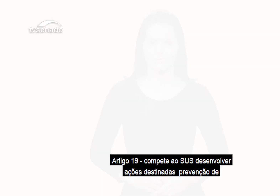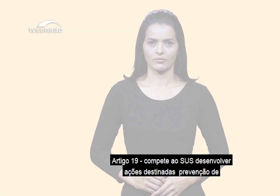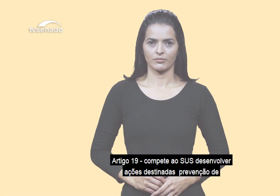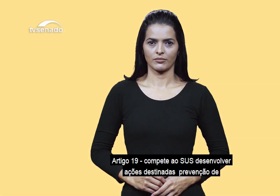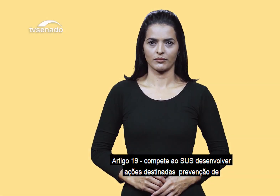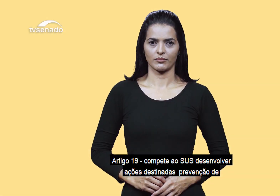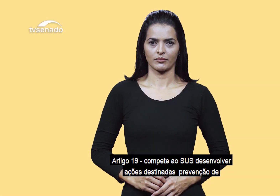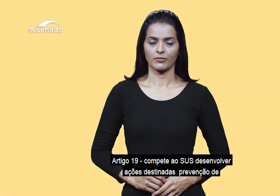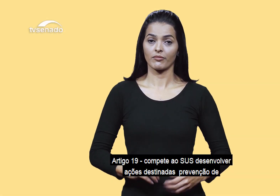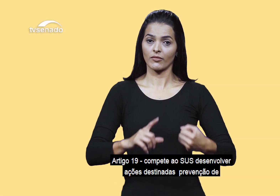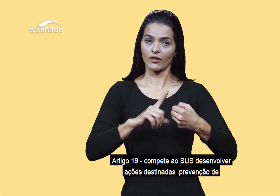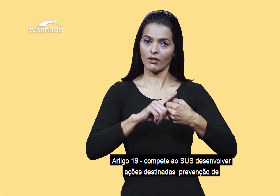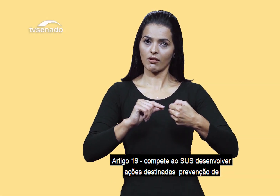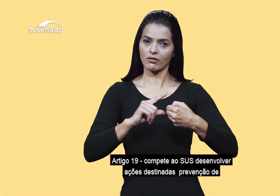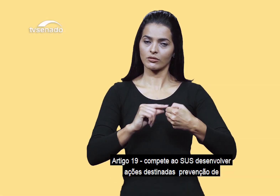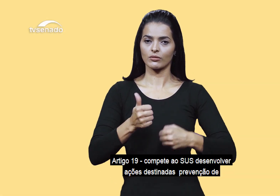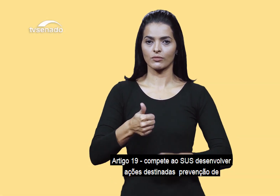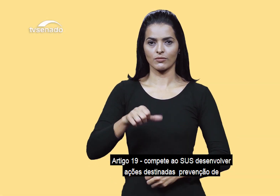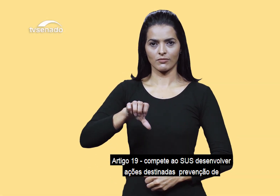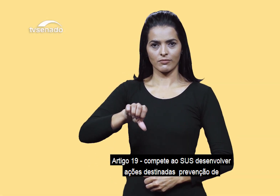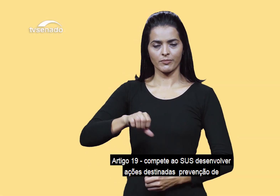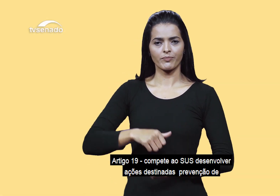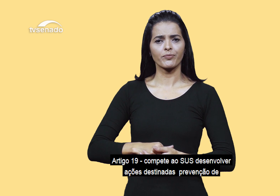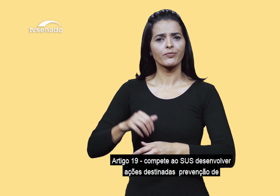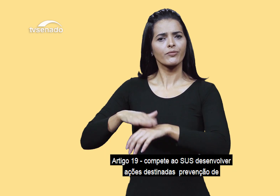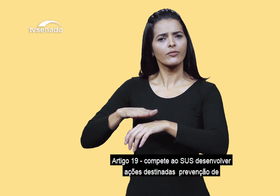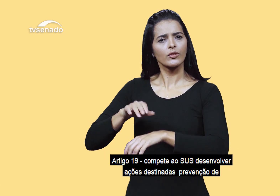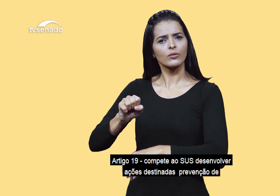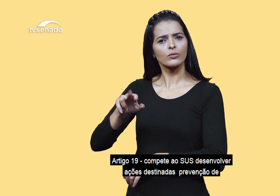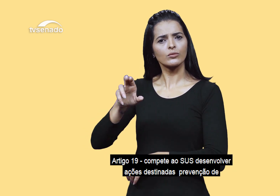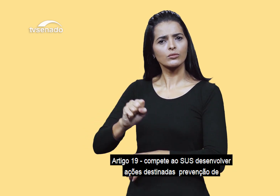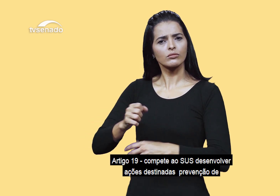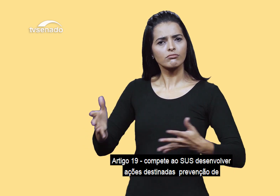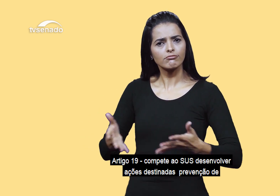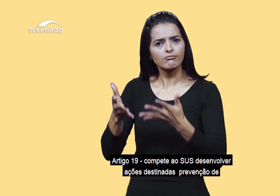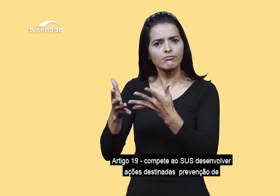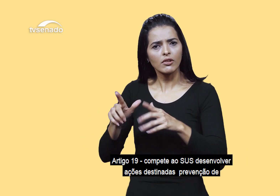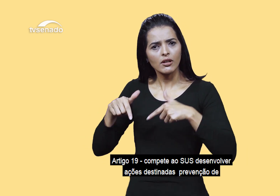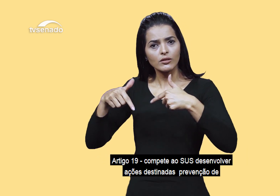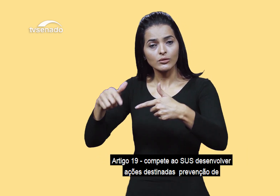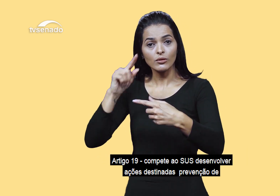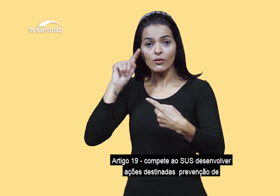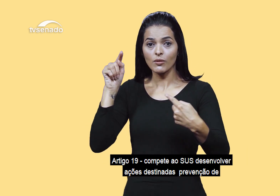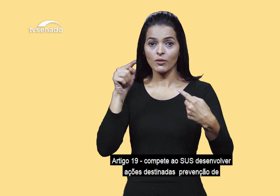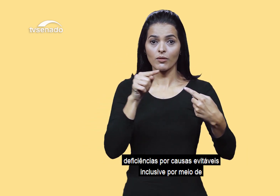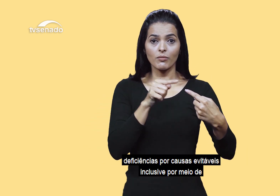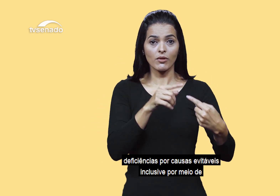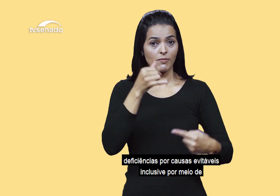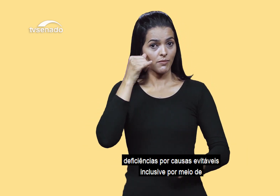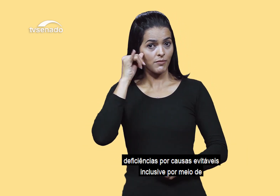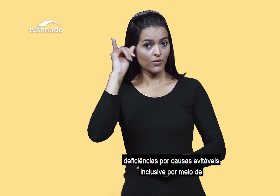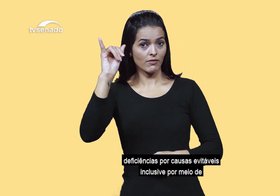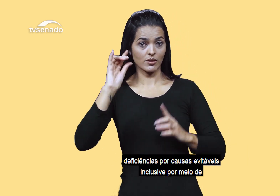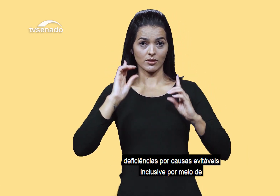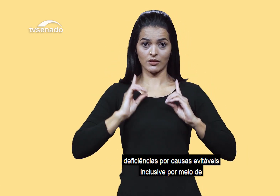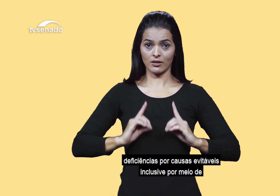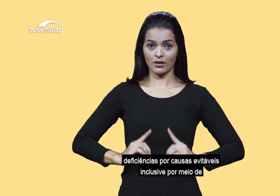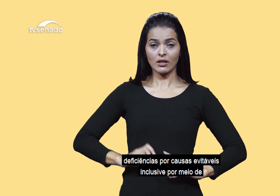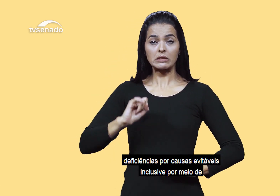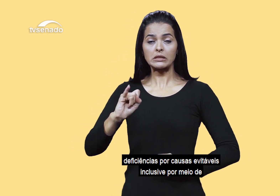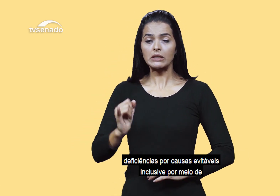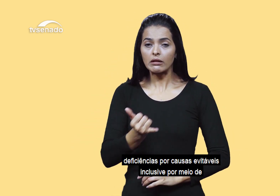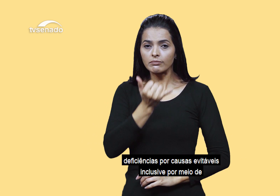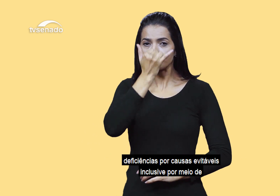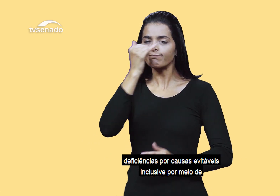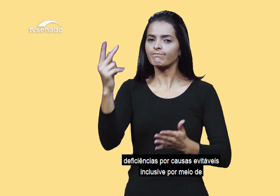Artigo 19. Compete ao SUS desenvolver ações destinadas à prevenção de deficiências por